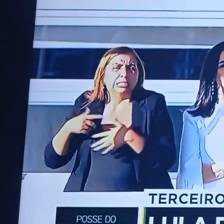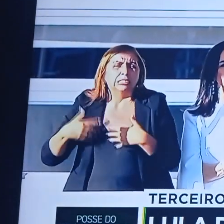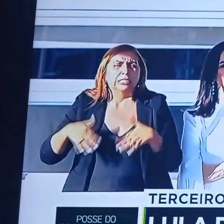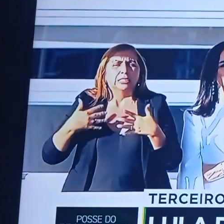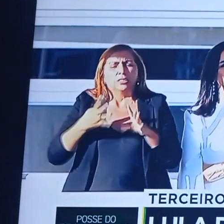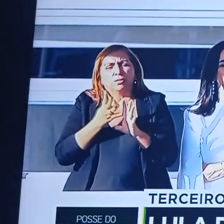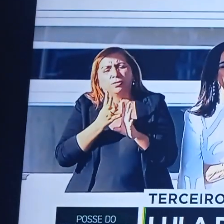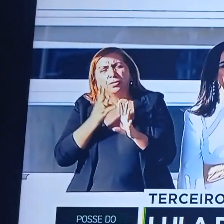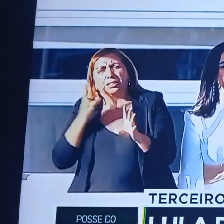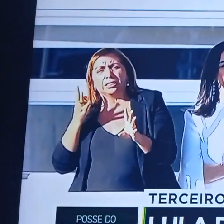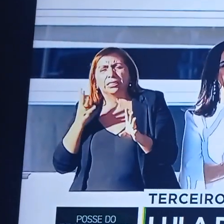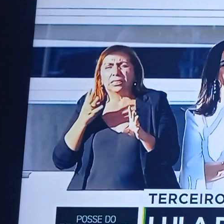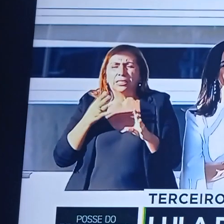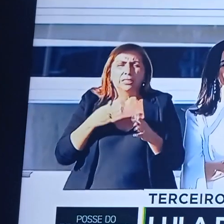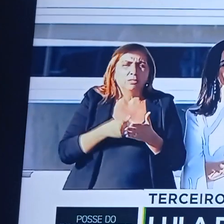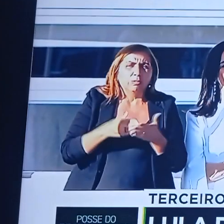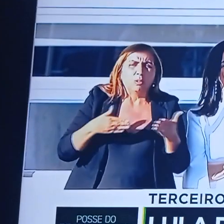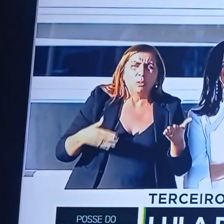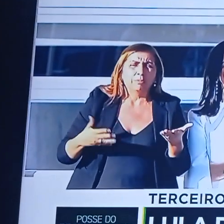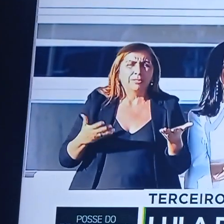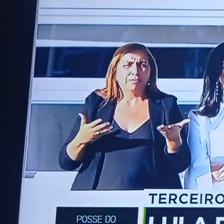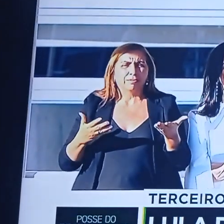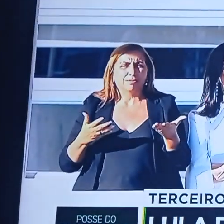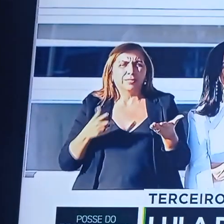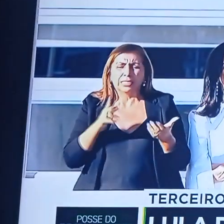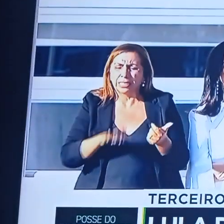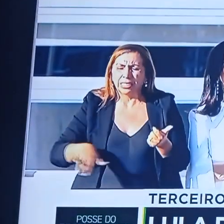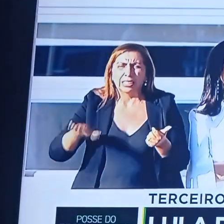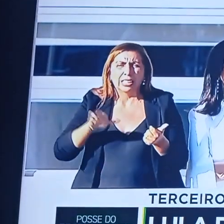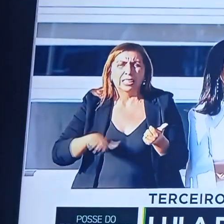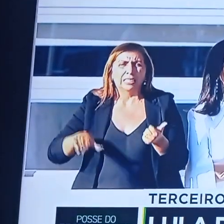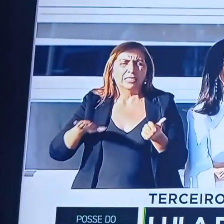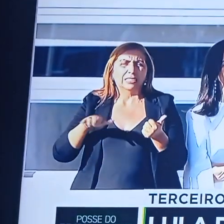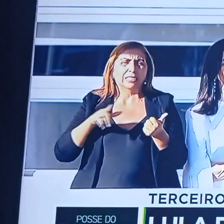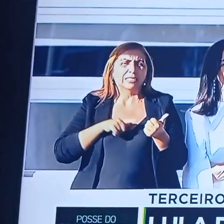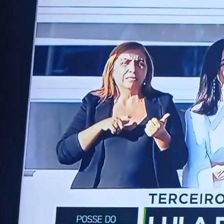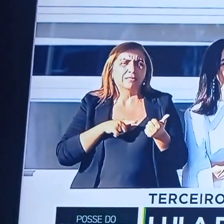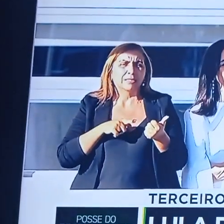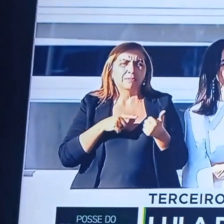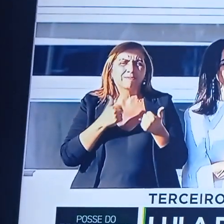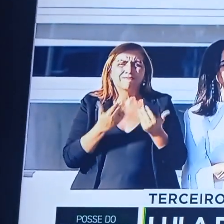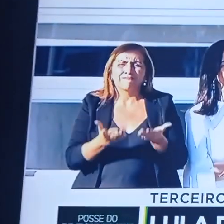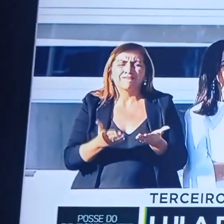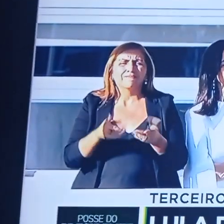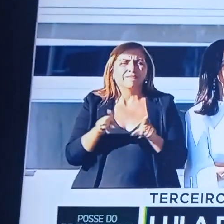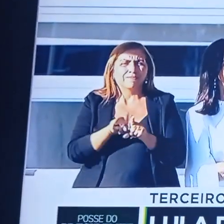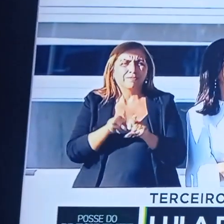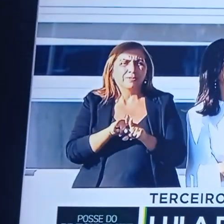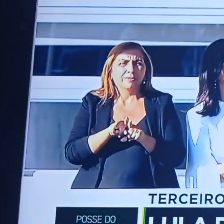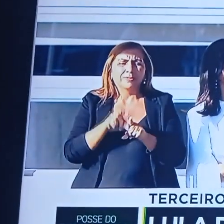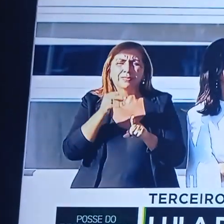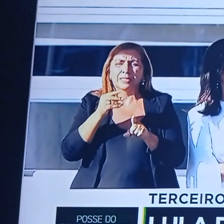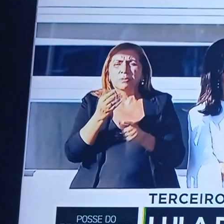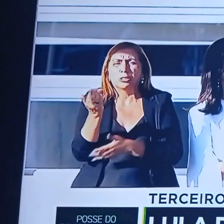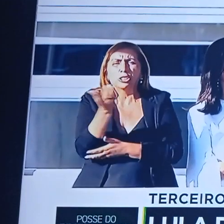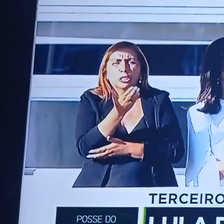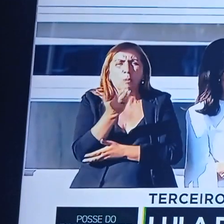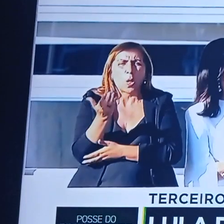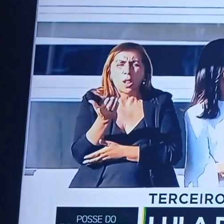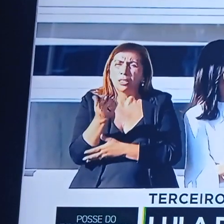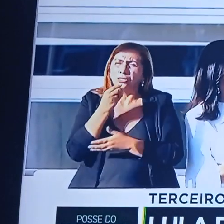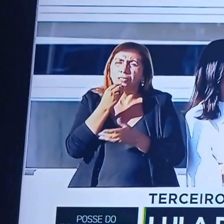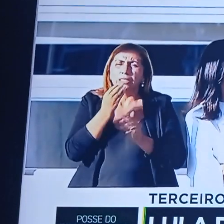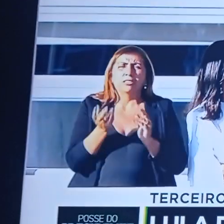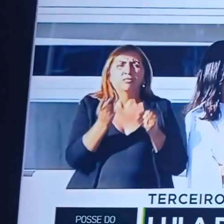o frio, a chuva e o medo. Crianças vendendo bala ou pedindo esmola, quando deveriam estar na escola,